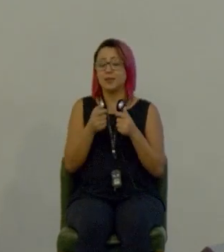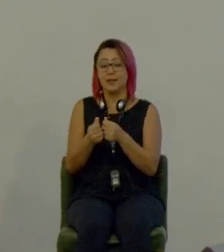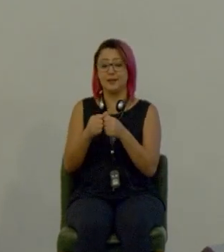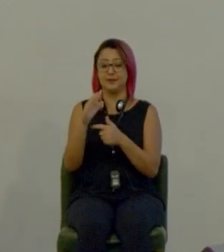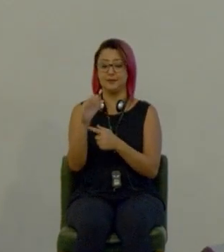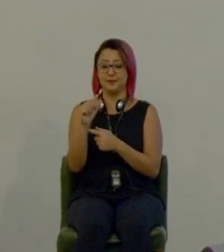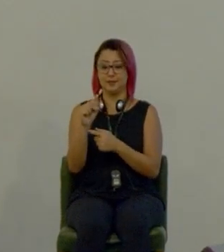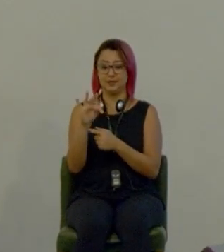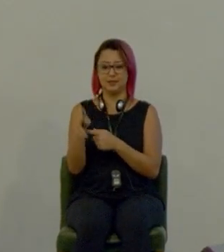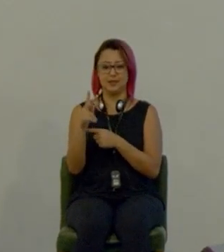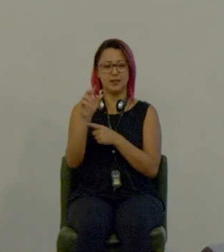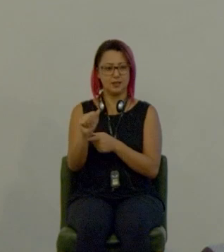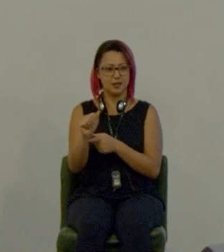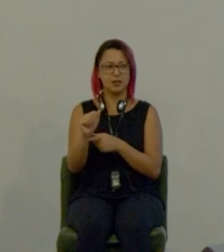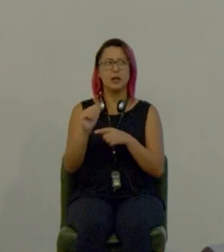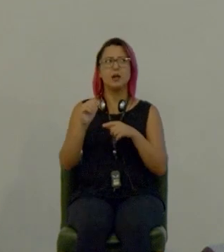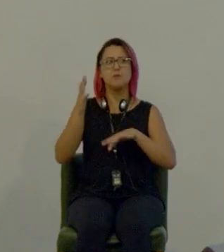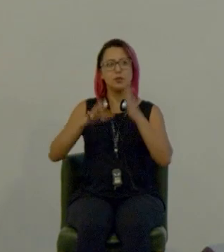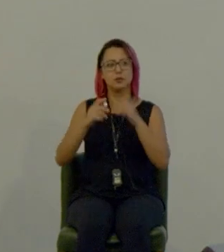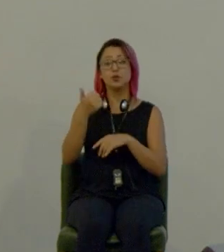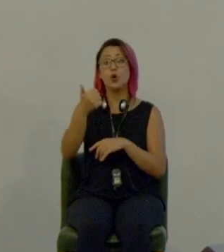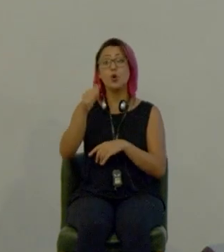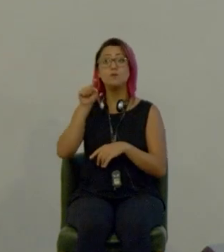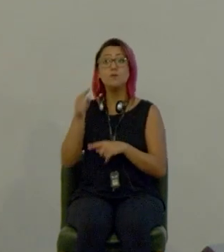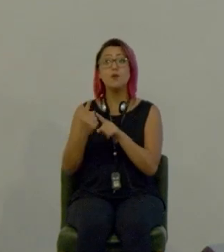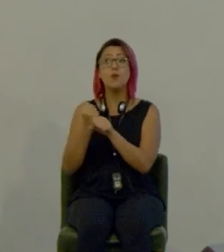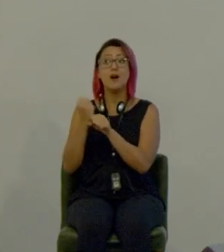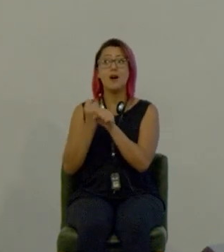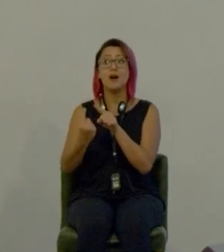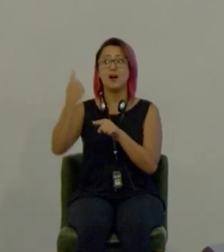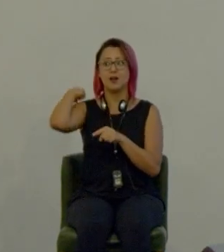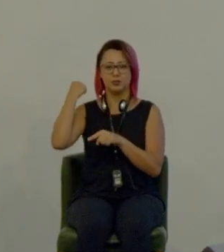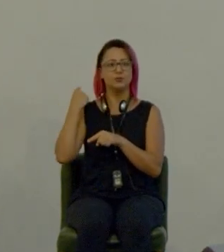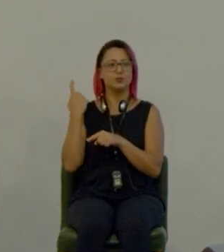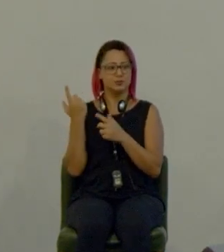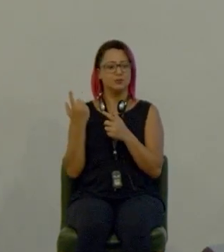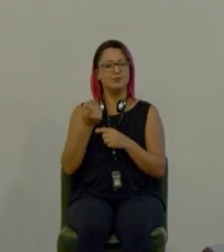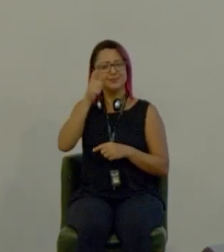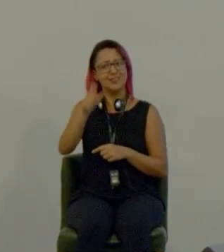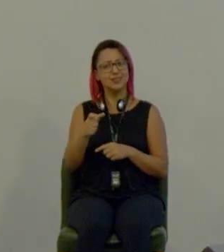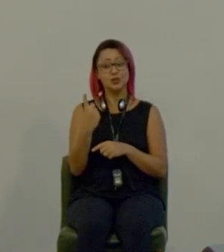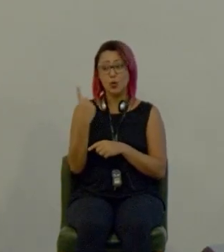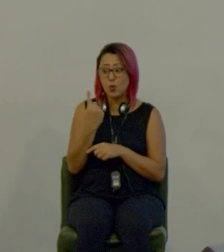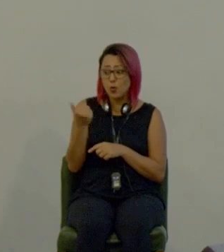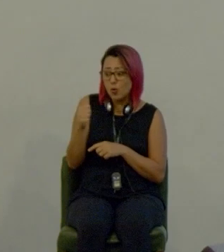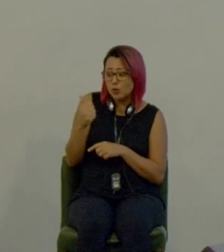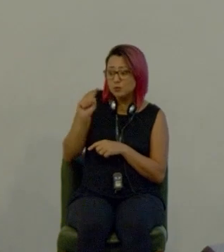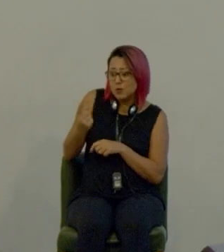cultivada há pelo menos 11 mil anos. É uma planta que tem uma história muito antiga. E o que é interessante, se a gente